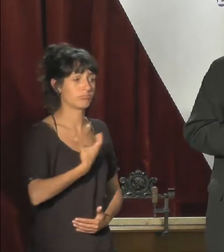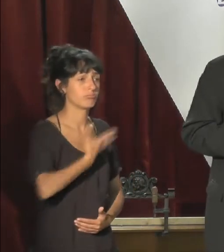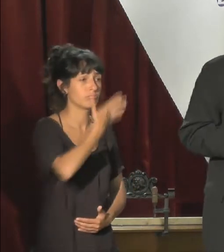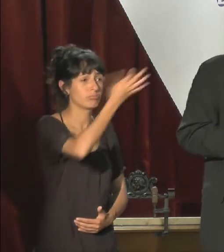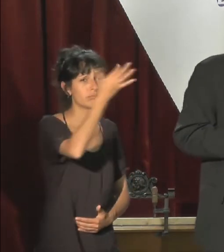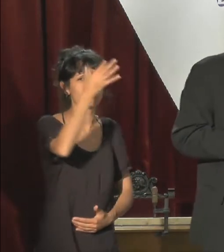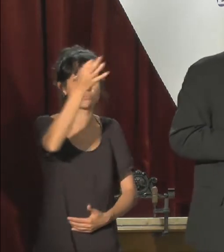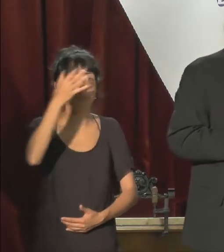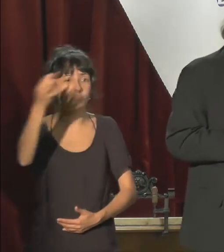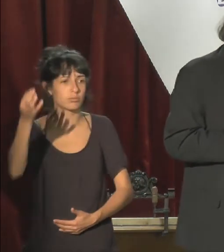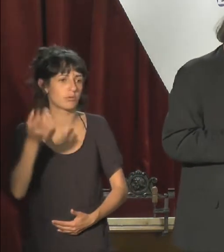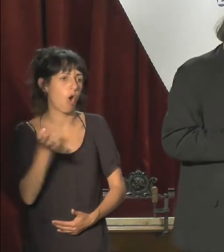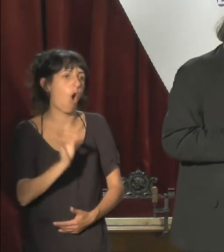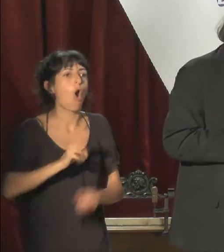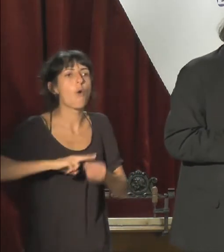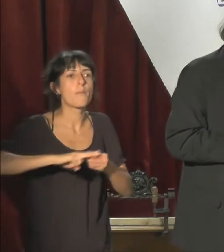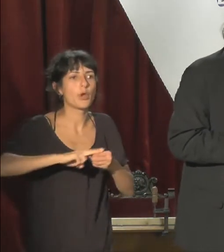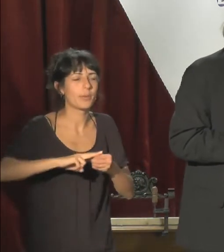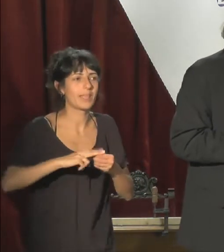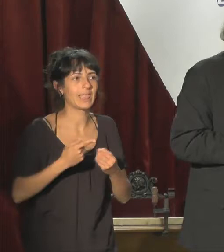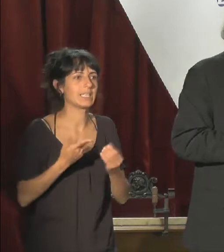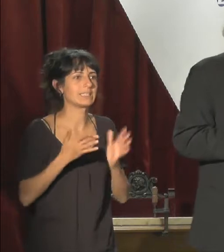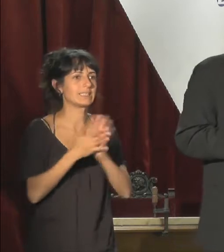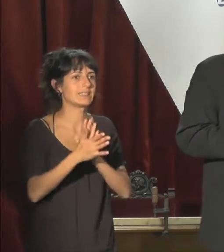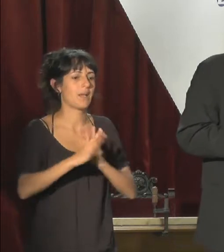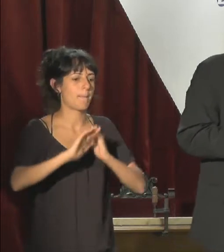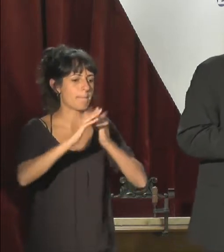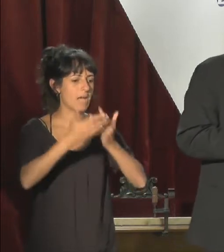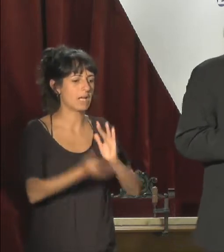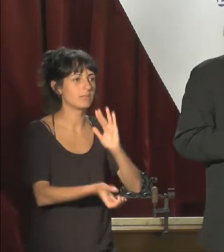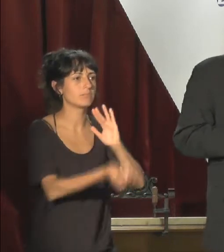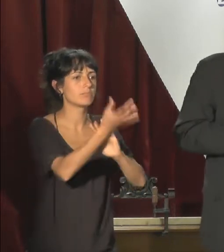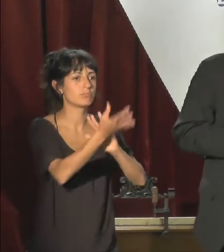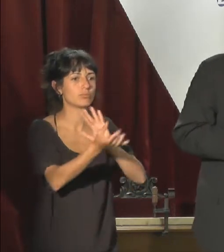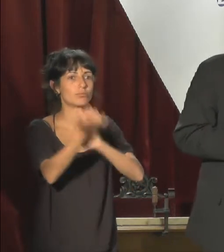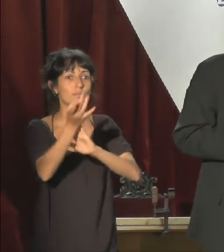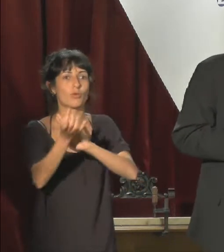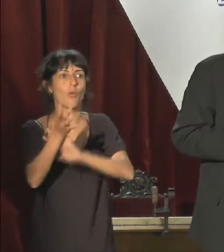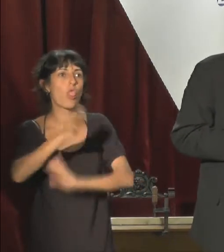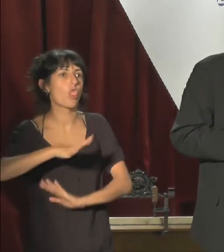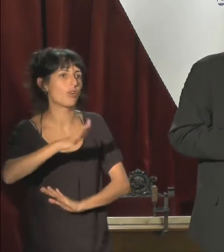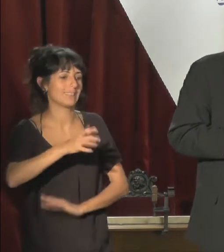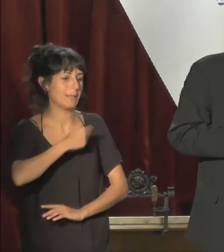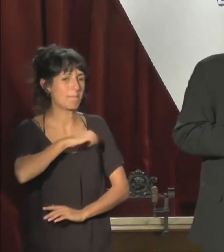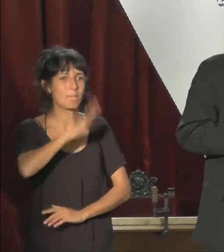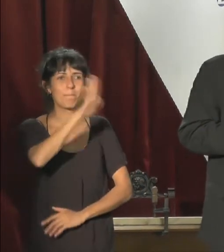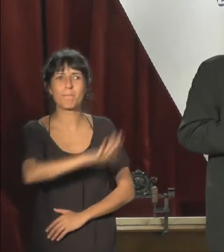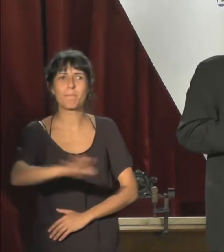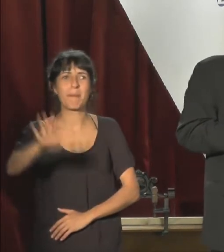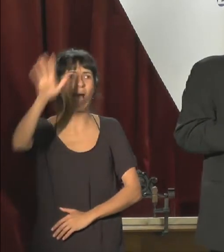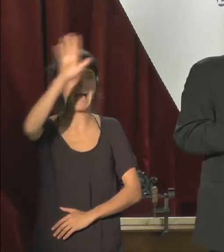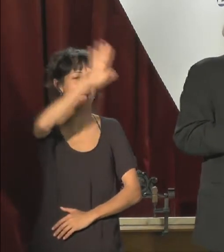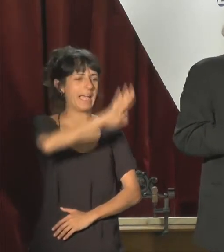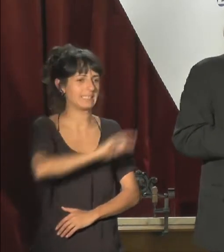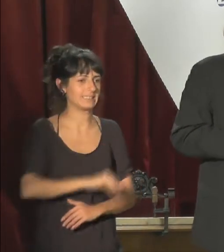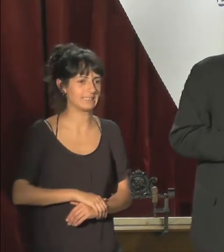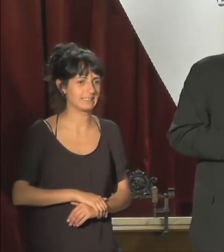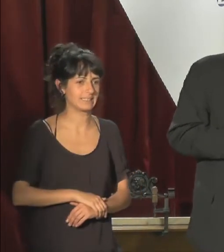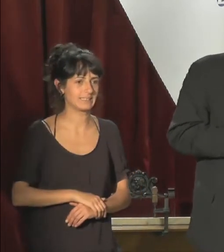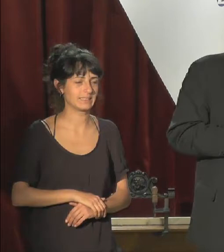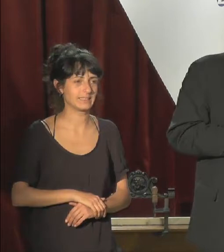mareas locais que están a florecer por todo o país. Todo